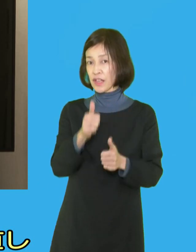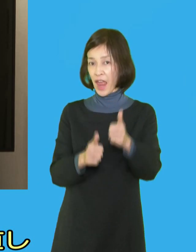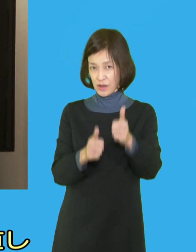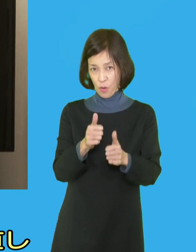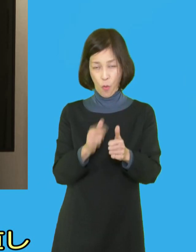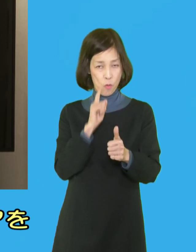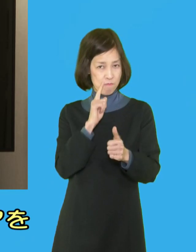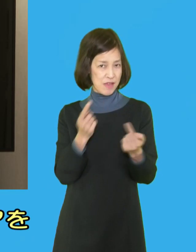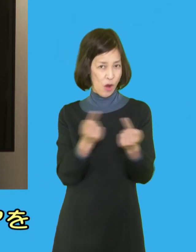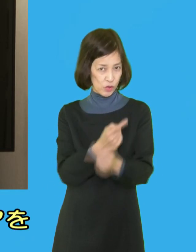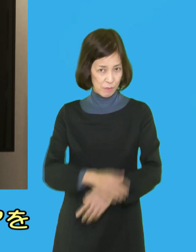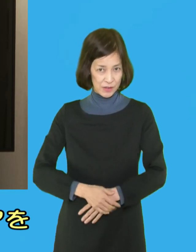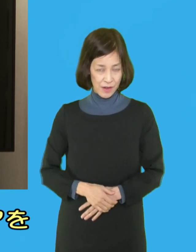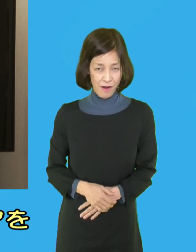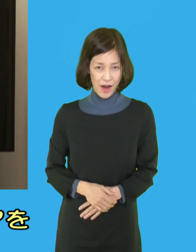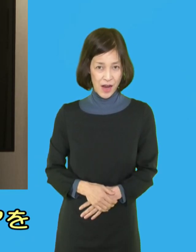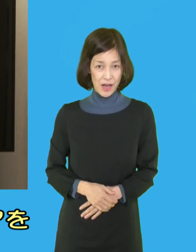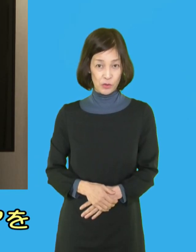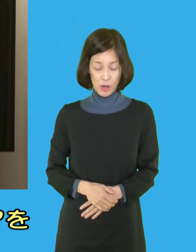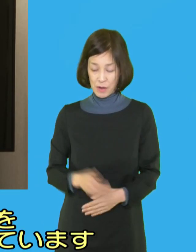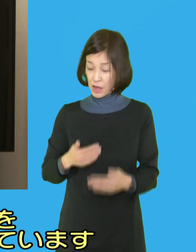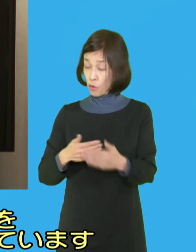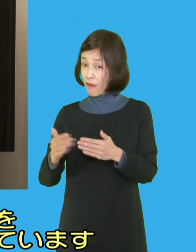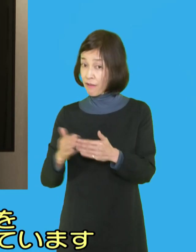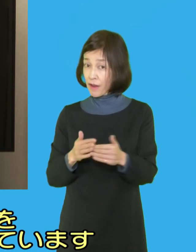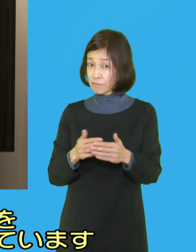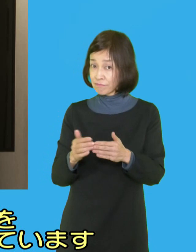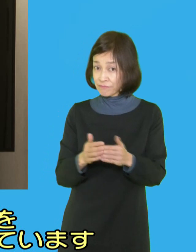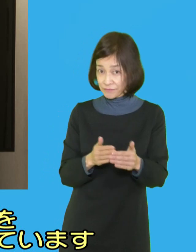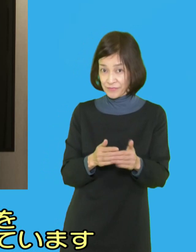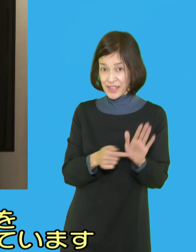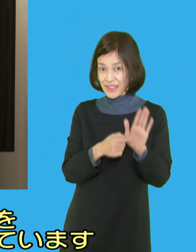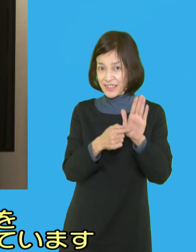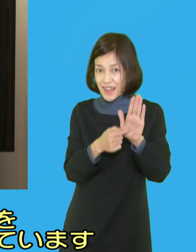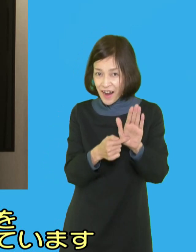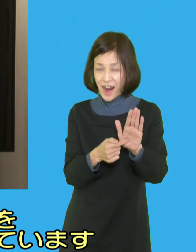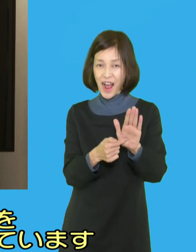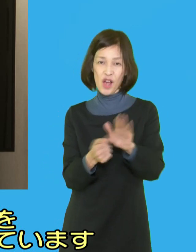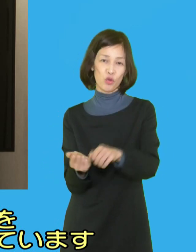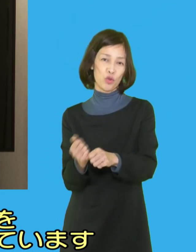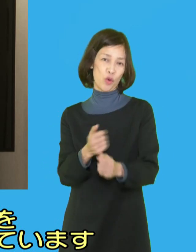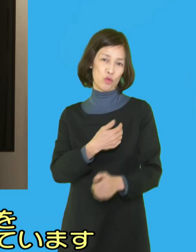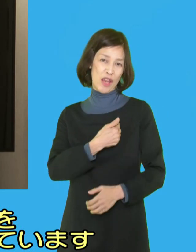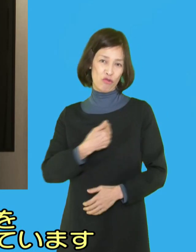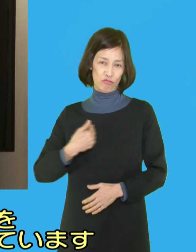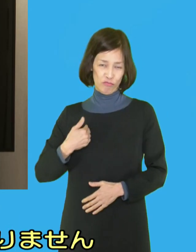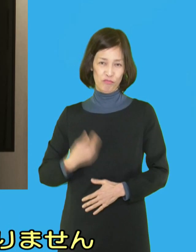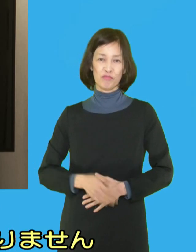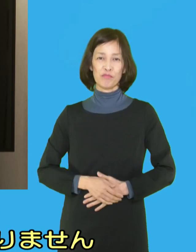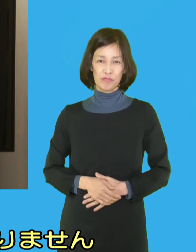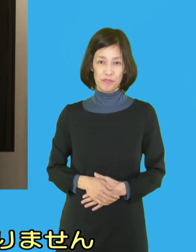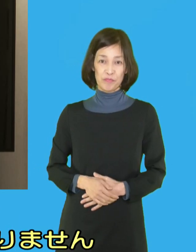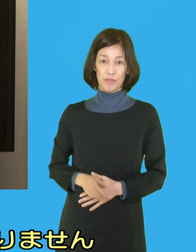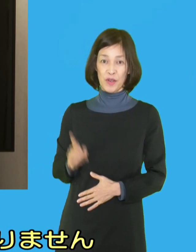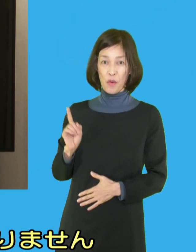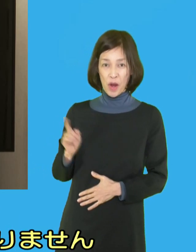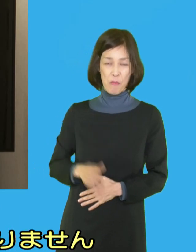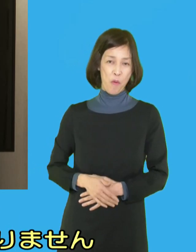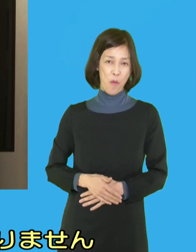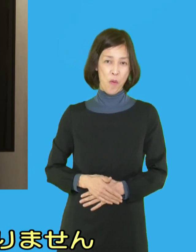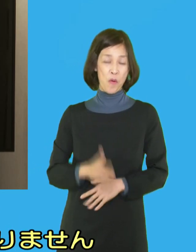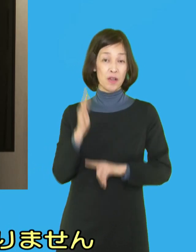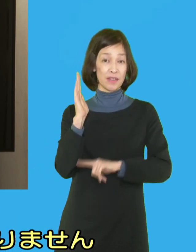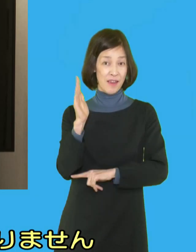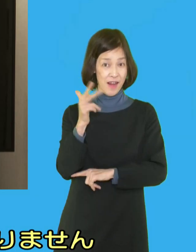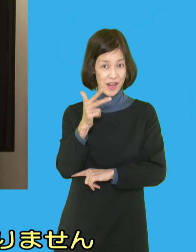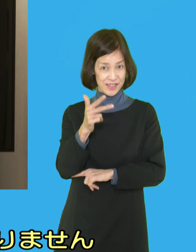しまして、それまでのキャリアを生かしながら、また復職をしていただける制度を作っていきたいと考えております。これも、政令市で他に実施し